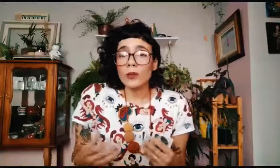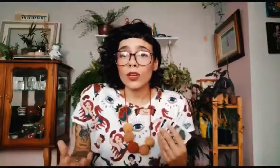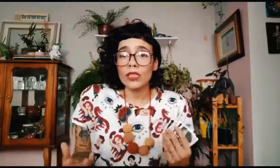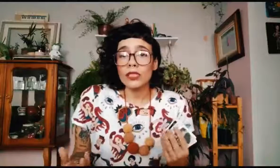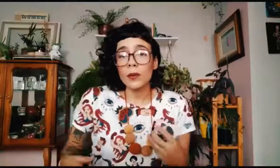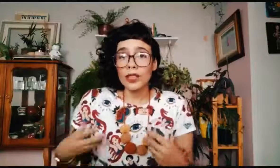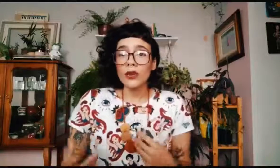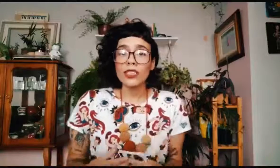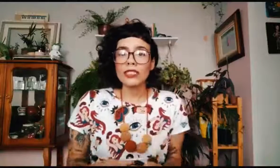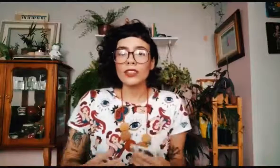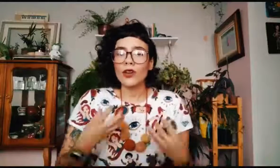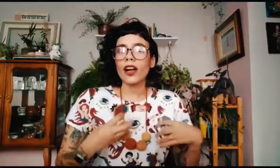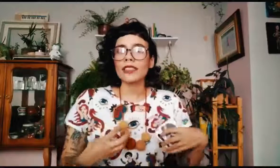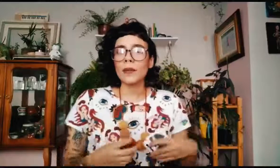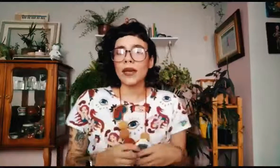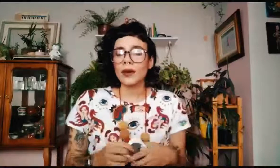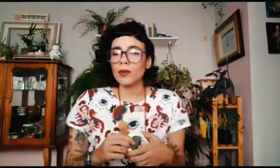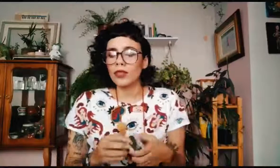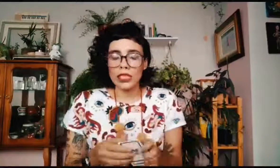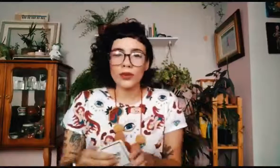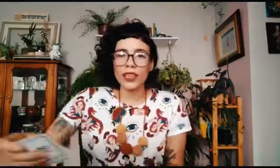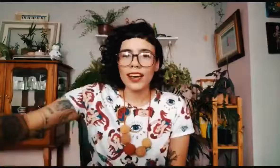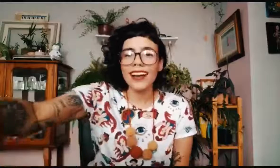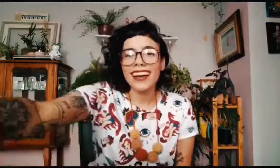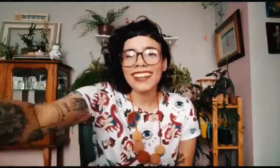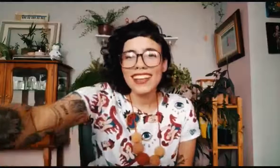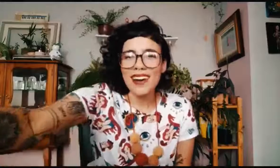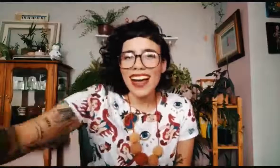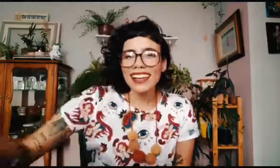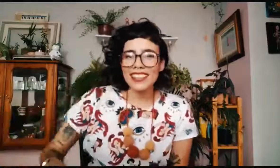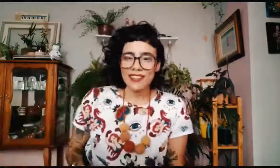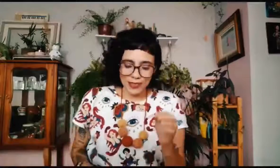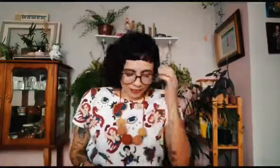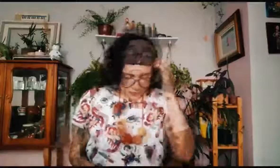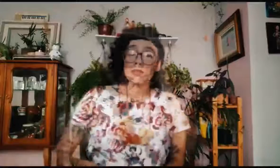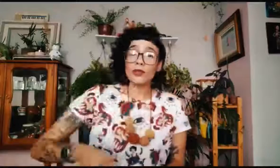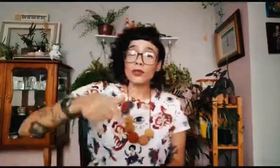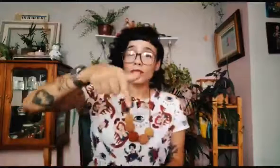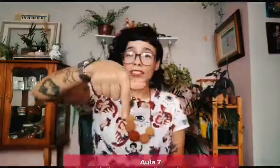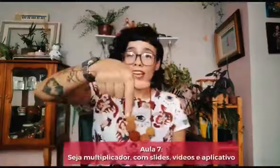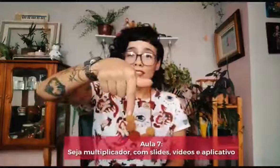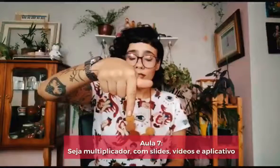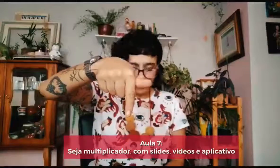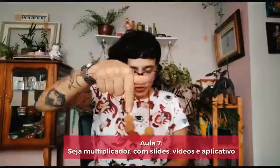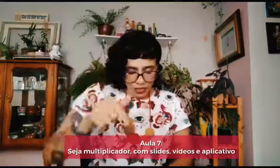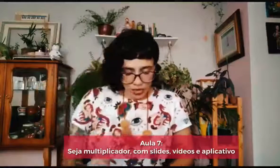podem ser protagonistas, se colocar também como modelo da imagem, enfim. Encontro 7, a gente